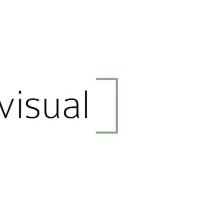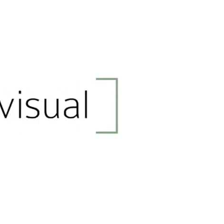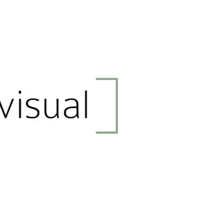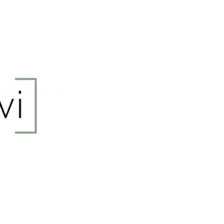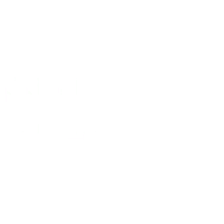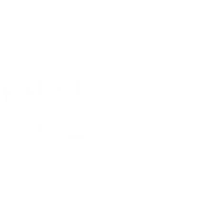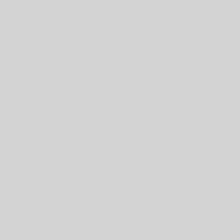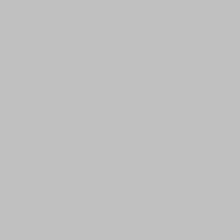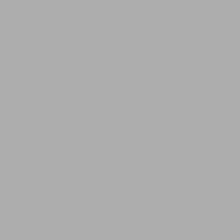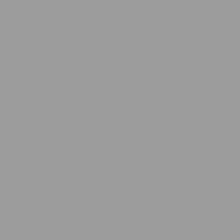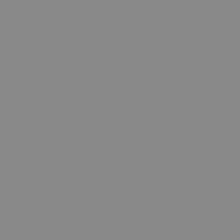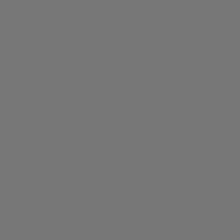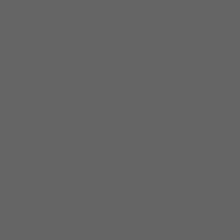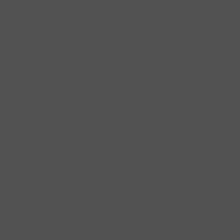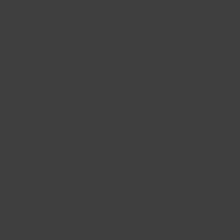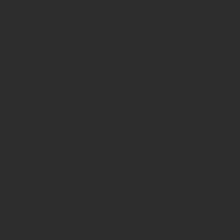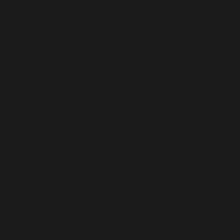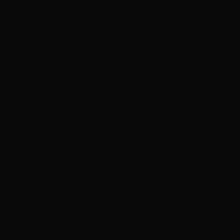Música